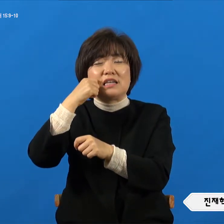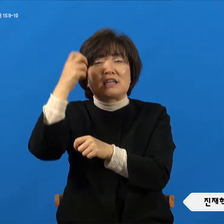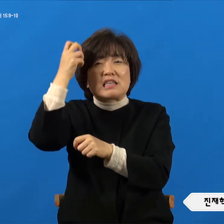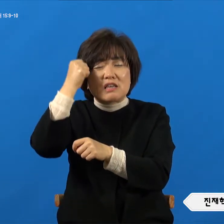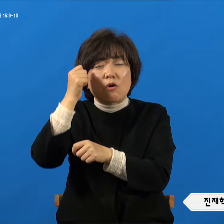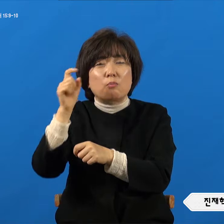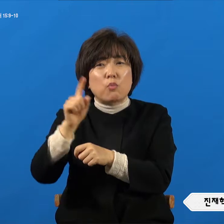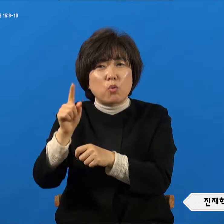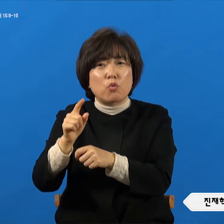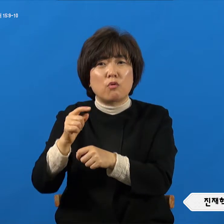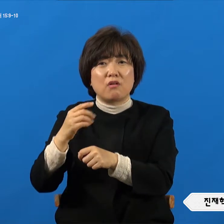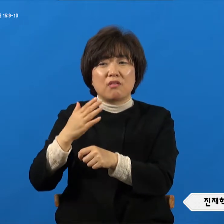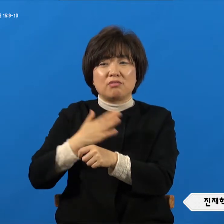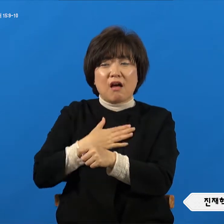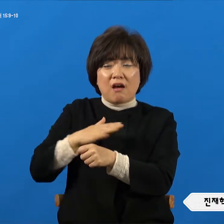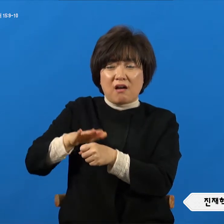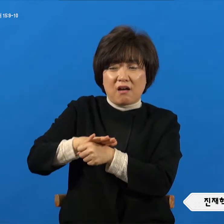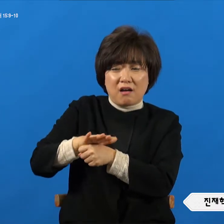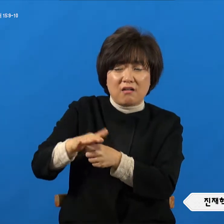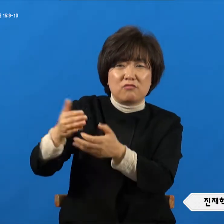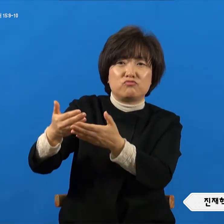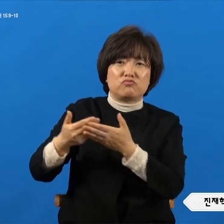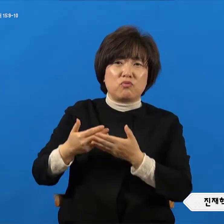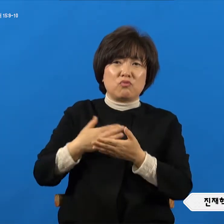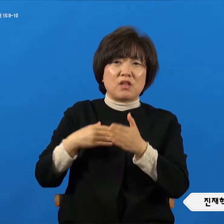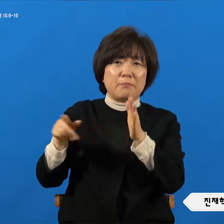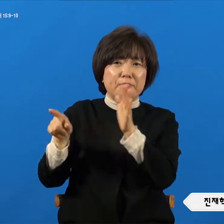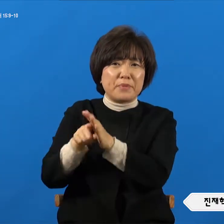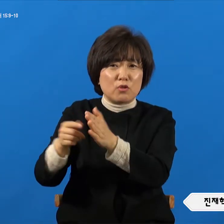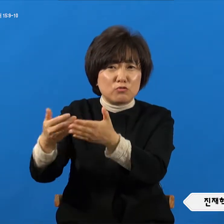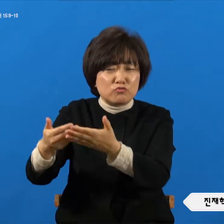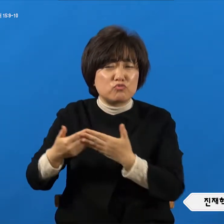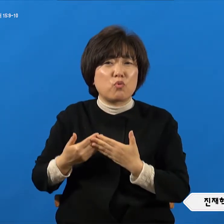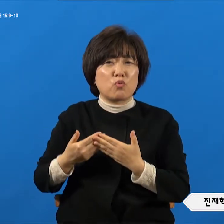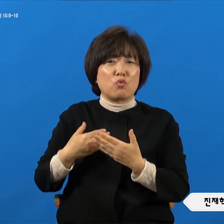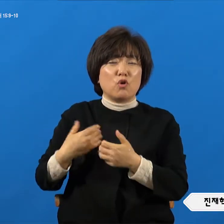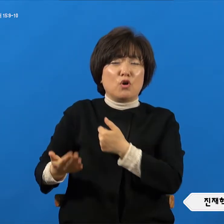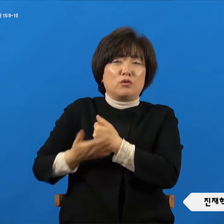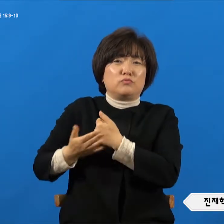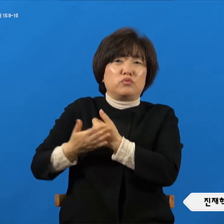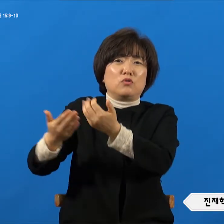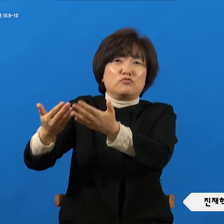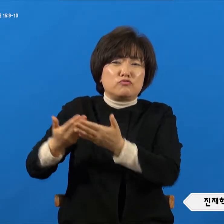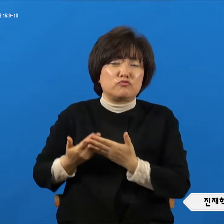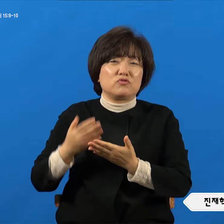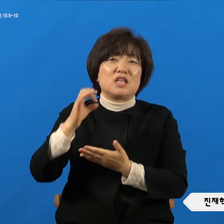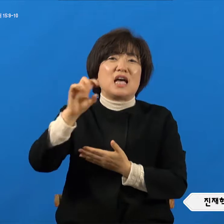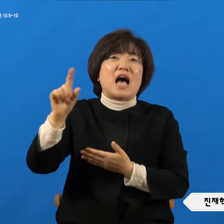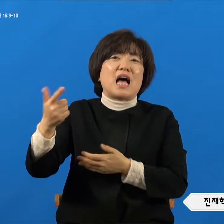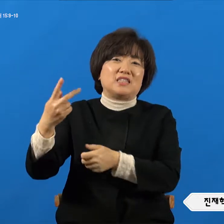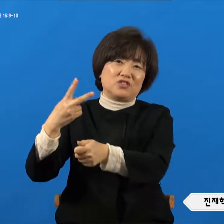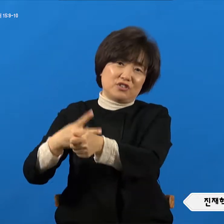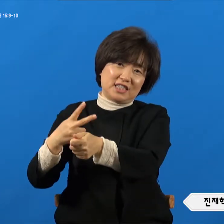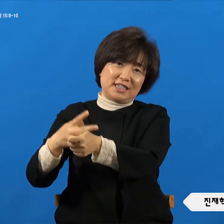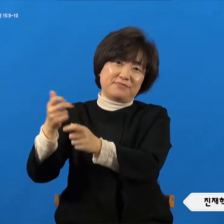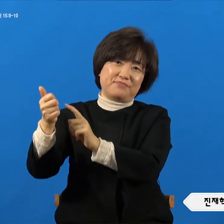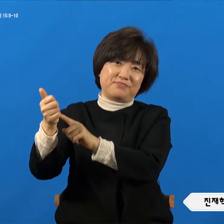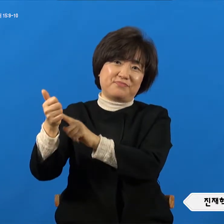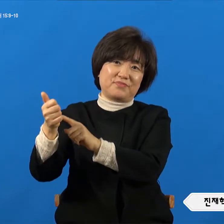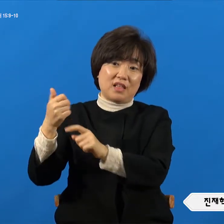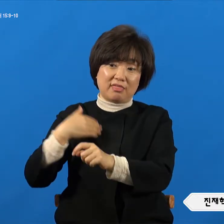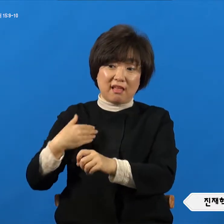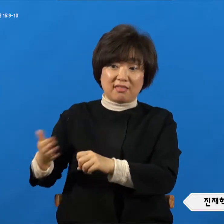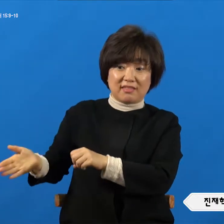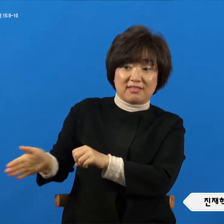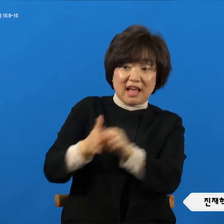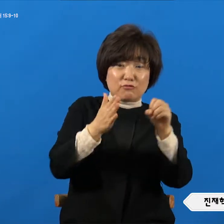것은 그렇게 나를 좋아하고 믿어주고 밀어줬다는 것. 제게 탁구를